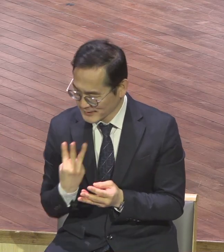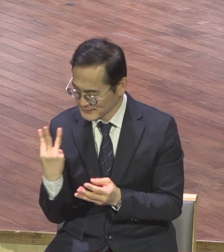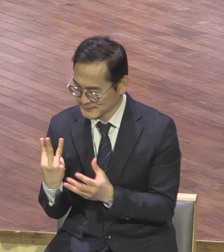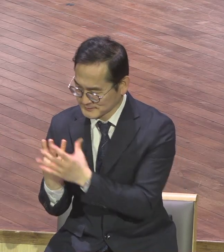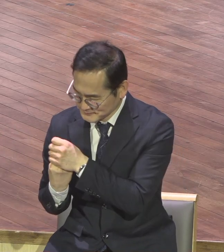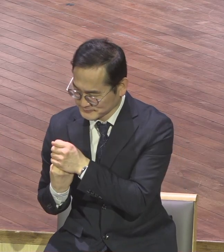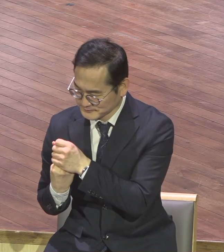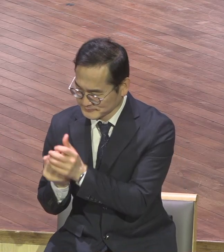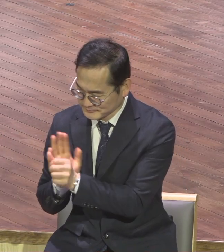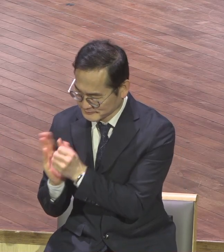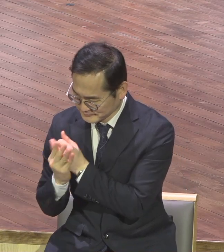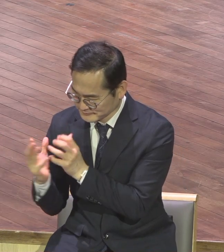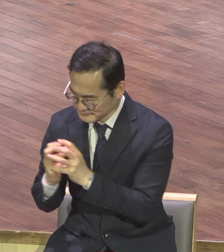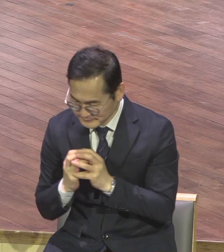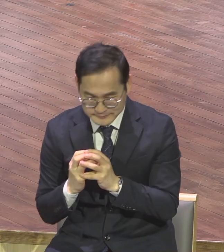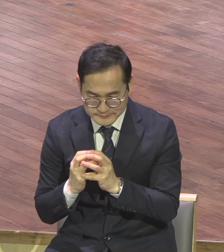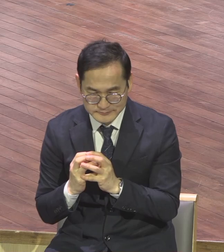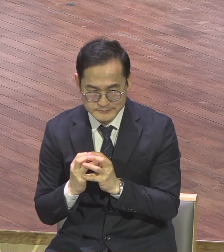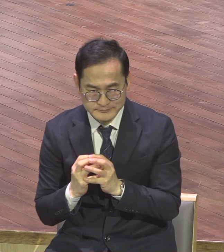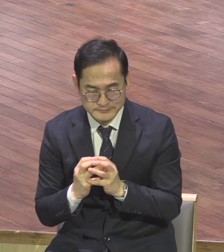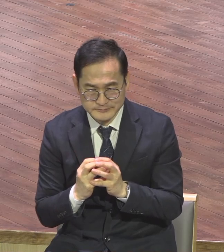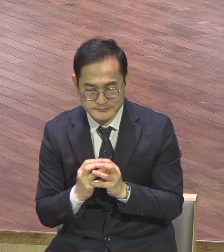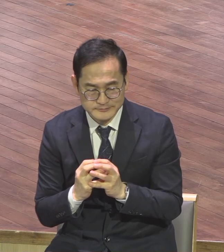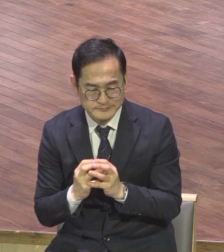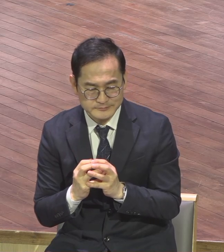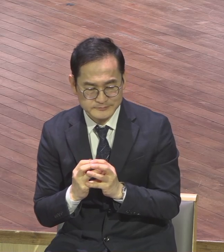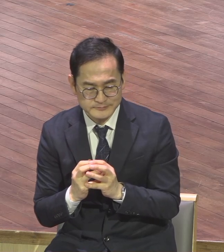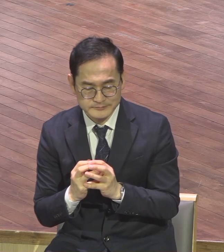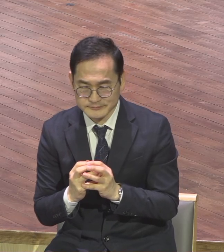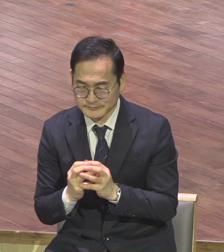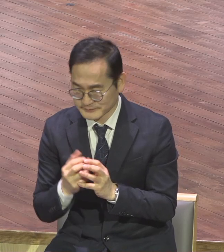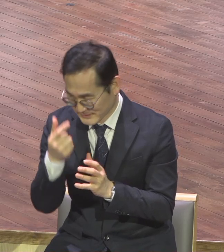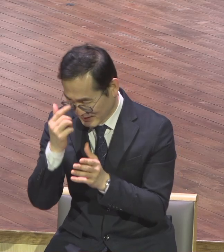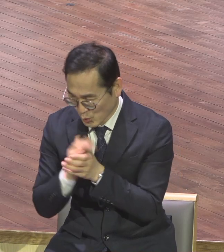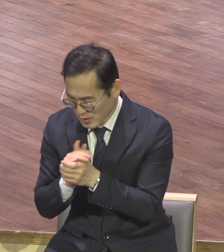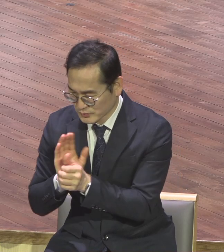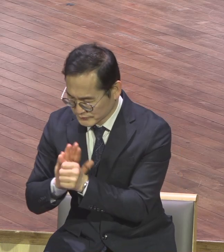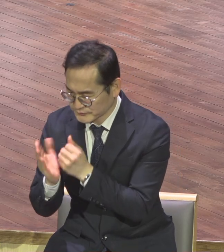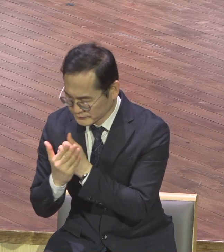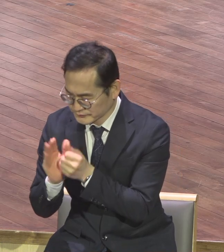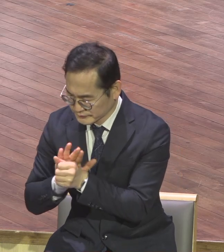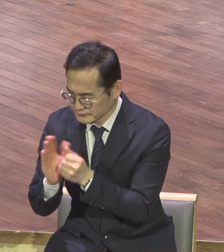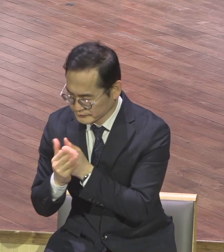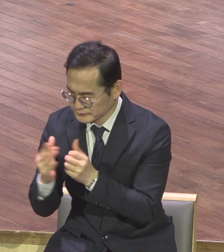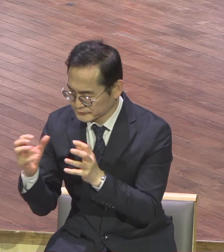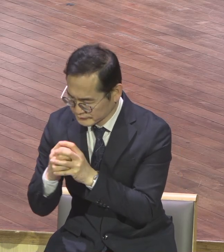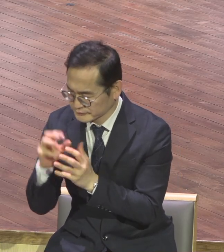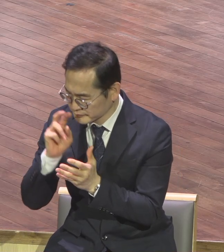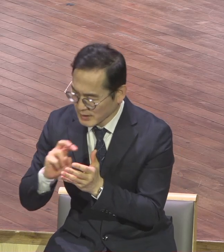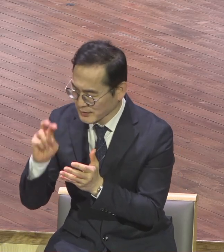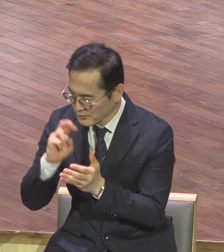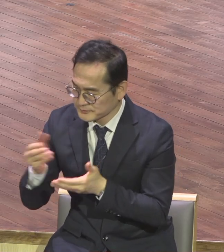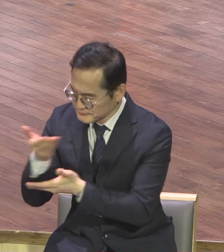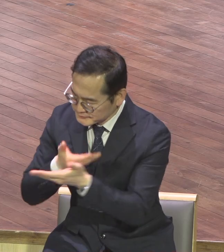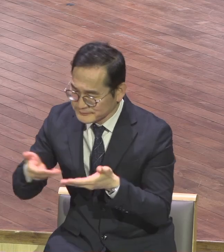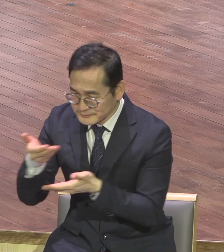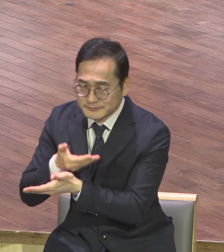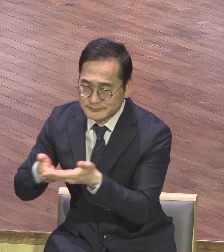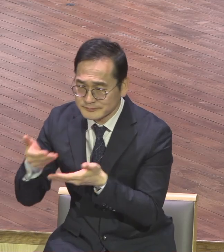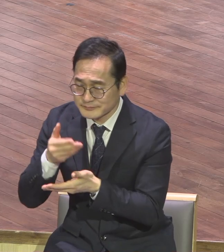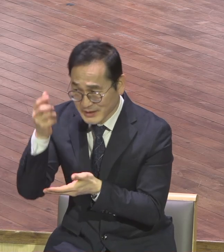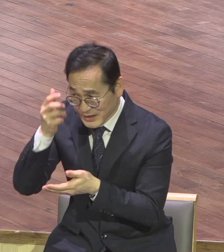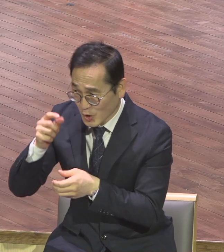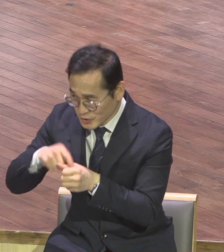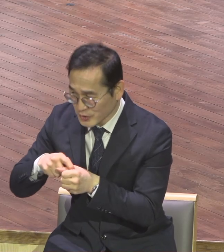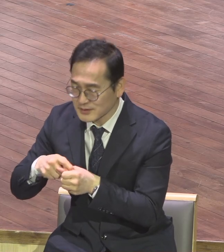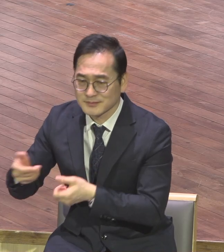서로 의지하면서 삼겹줄로 같이 서로 묶어서 같이 기도하고 같이 동역하고 같이 찬양하고 같이 보름하고 영적 흐름을